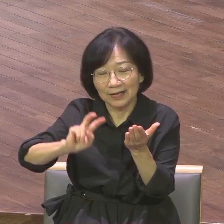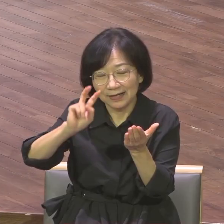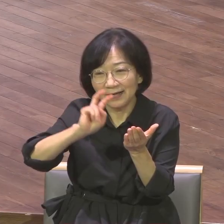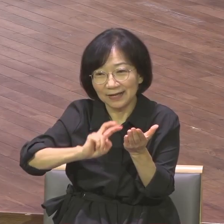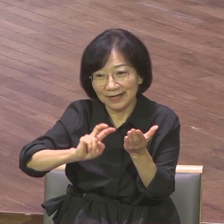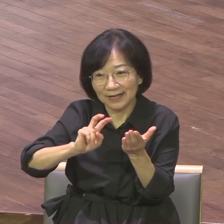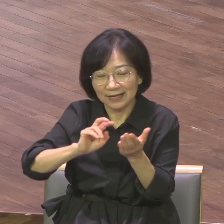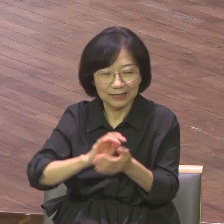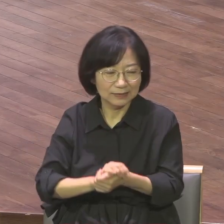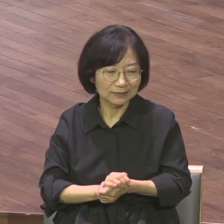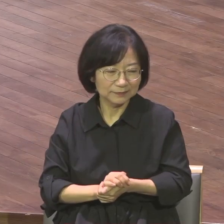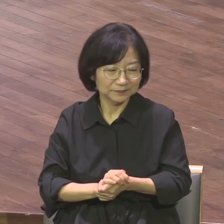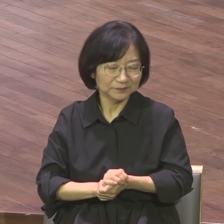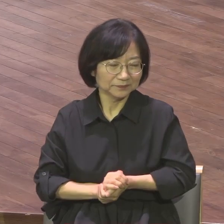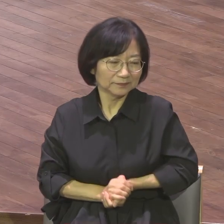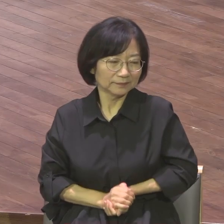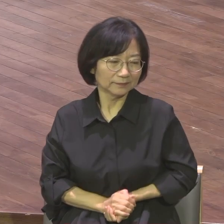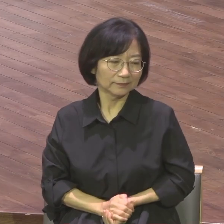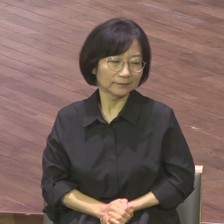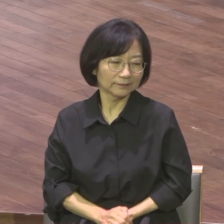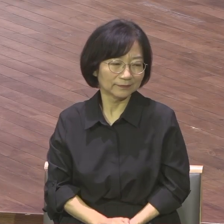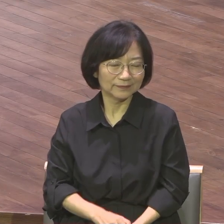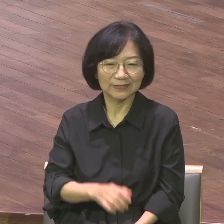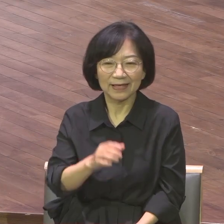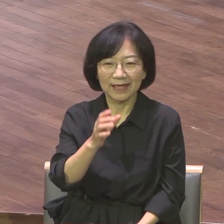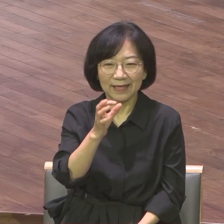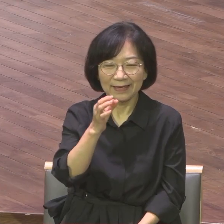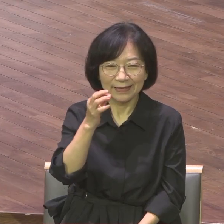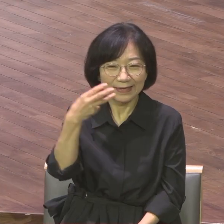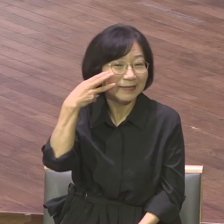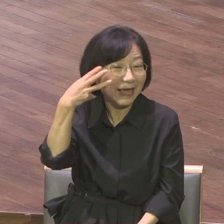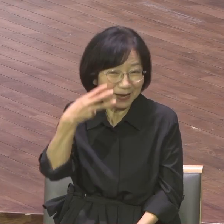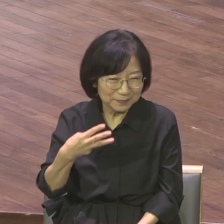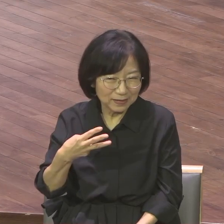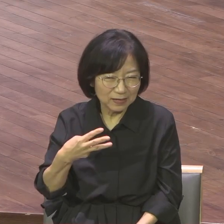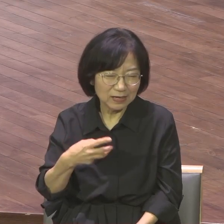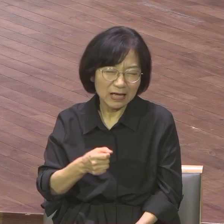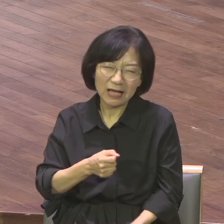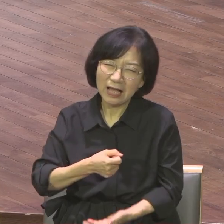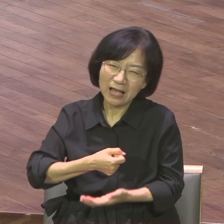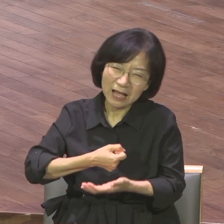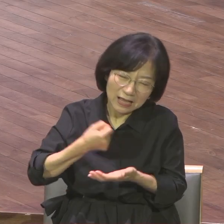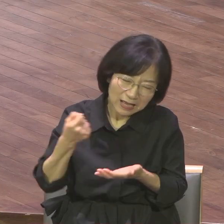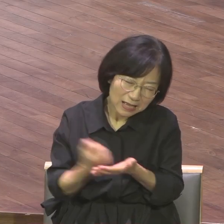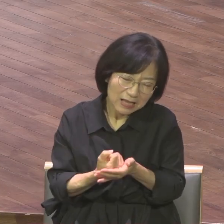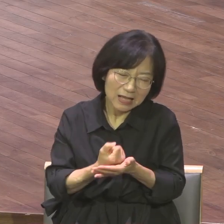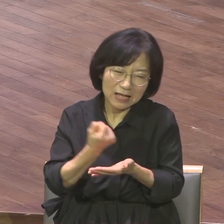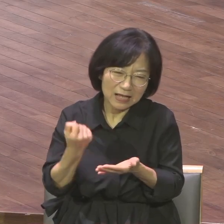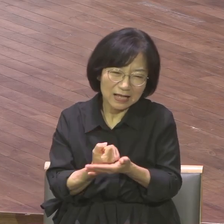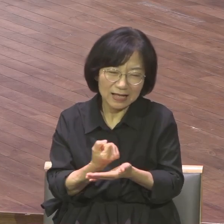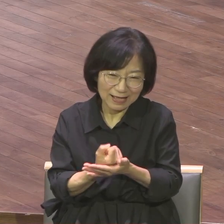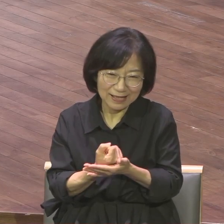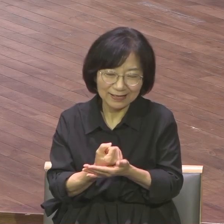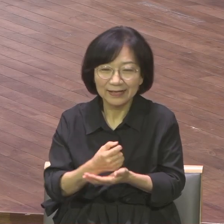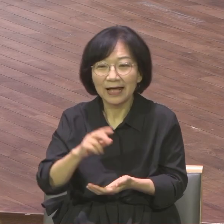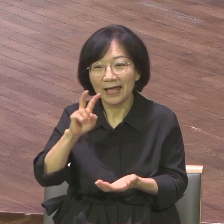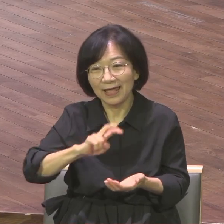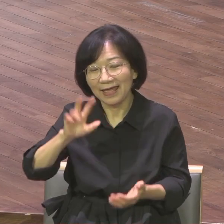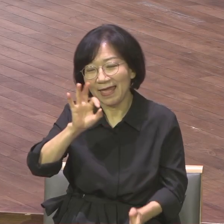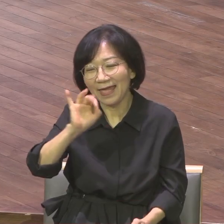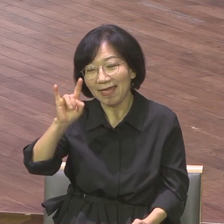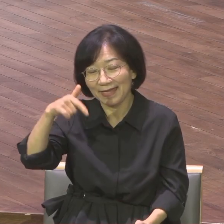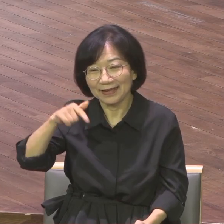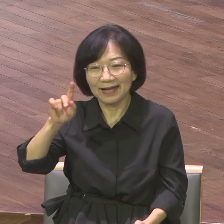얼마나 이런 탄식입니다. 탄식. 예레미야의 탄식. 이 애가 이